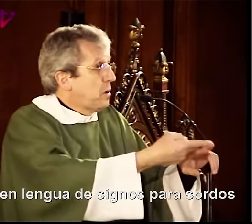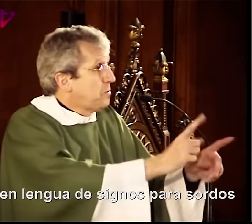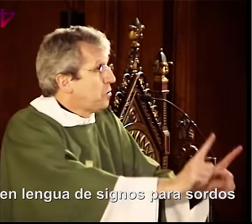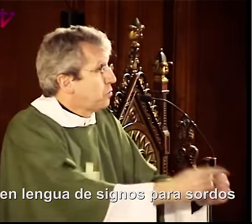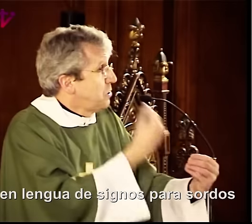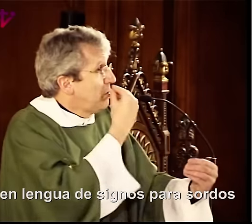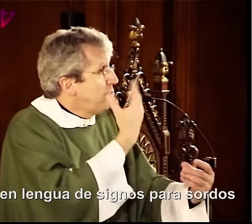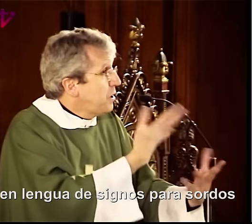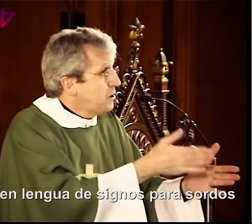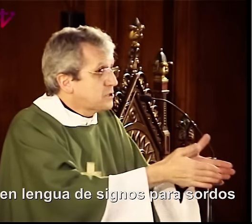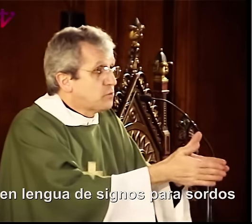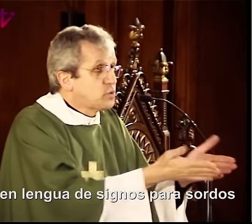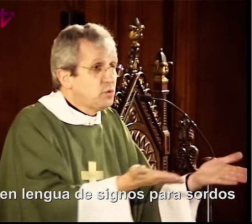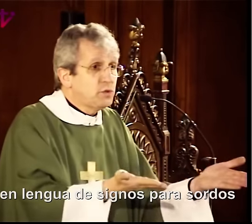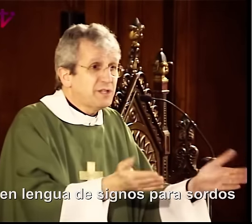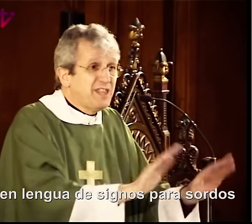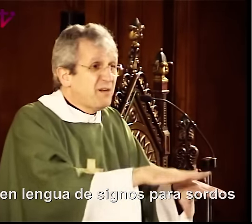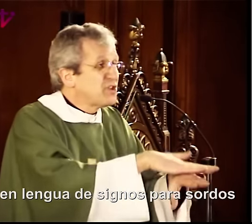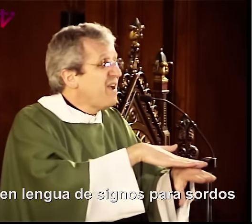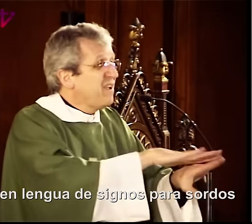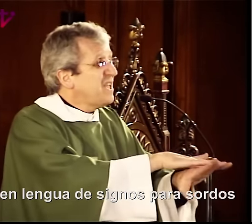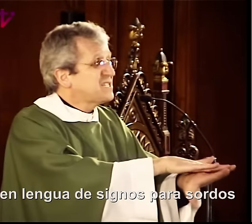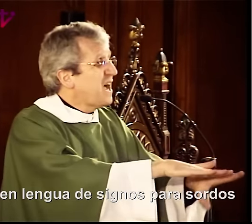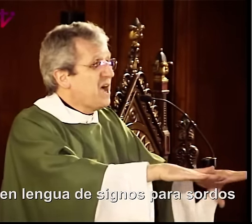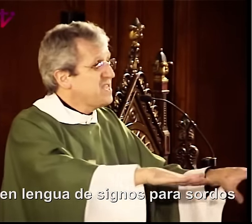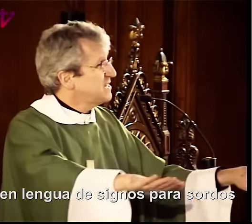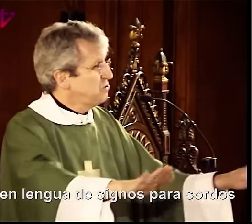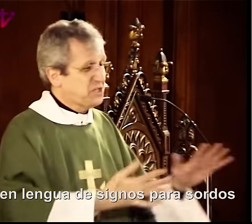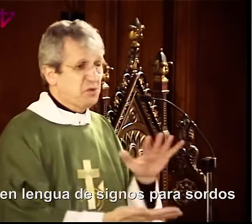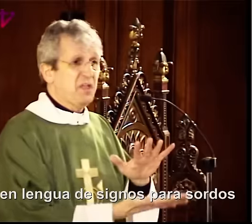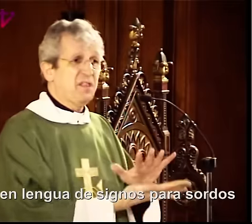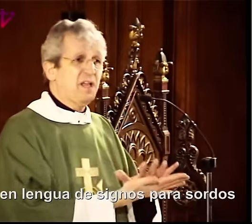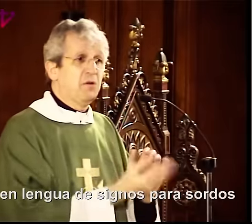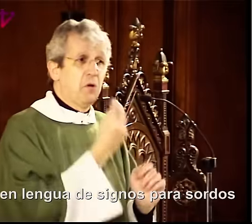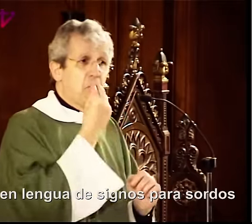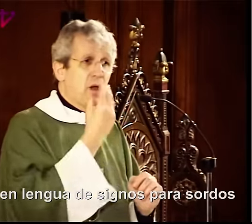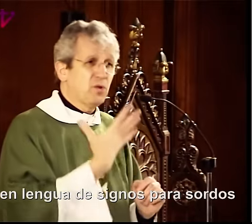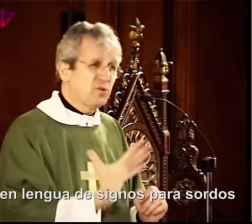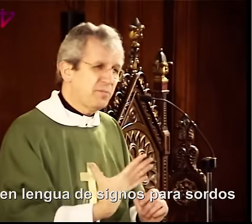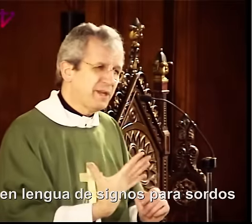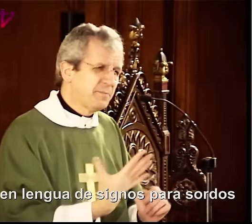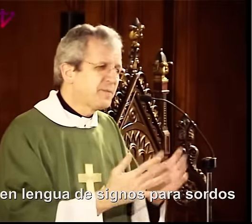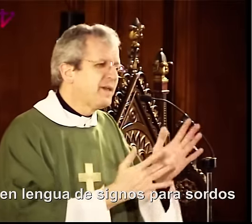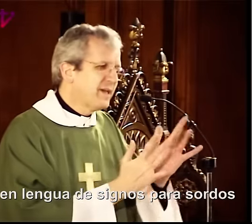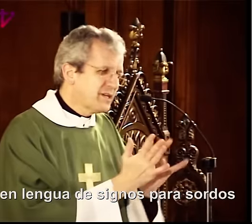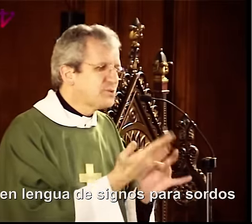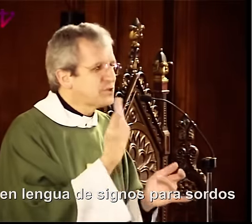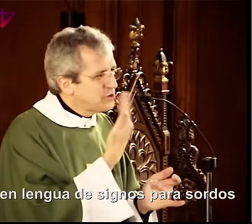matrimonio, pues bien, estamos juntos. Y diríamos, ya está, ya estoy tranquilo, lo hago todo bien. Jesús nos